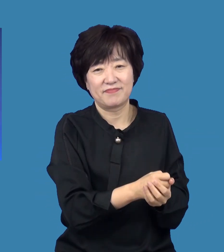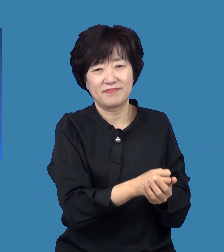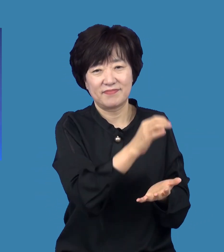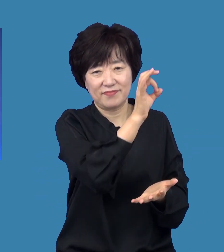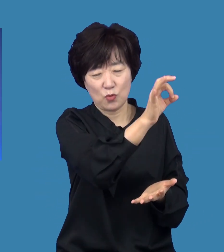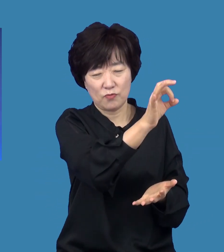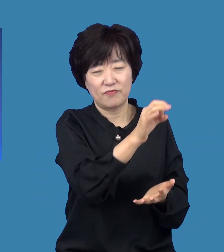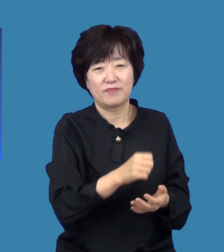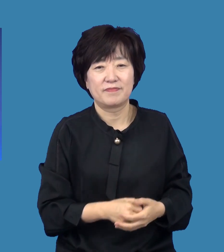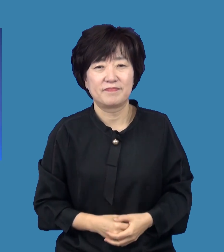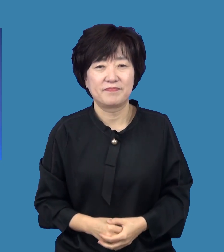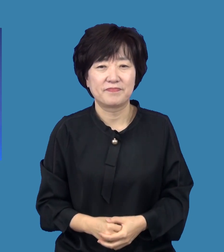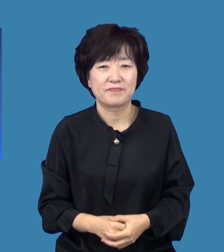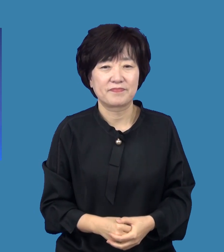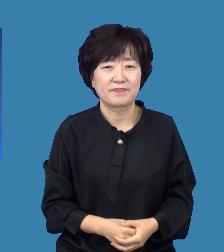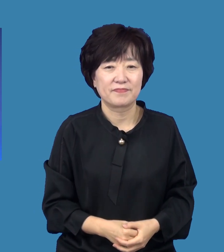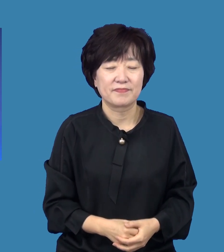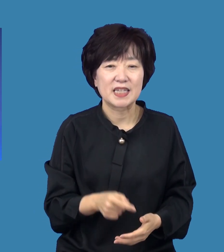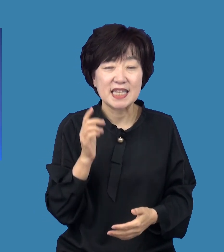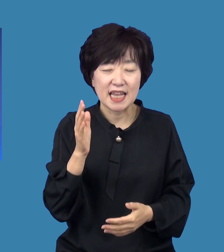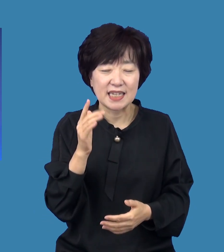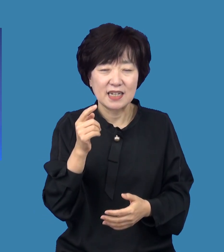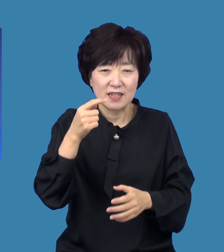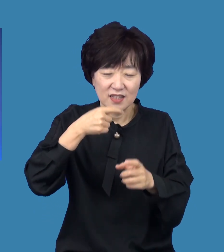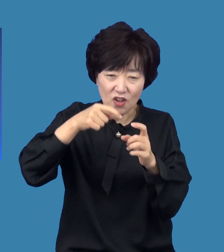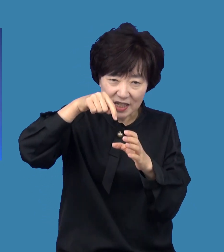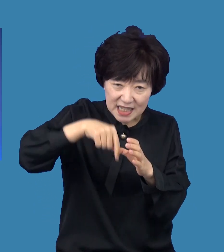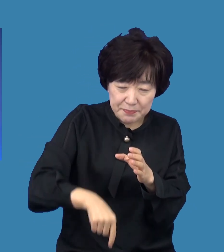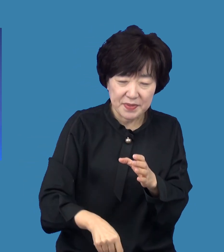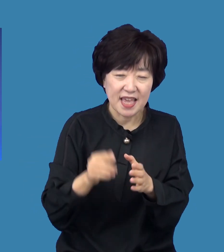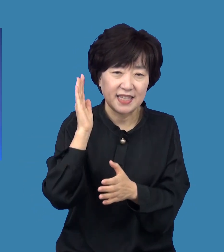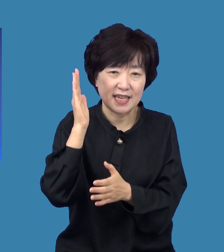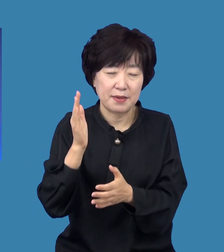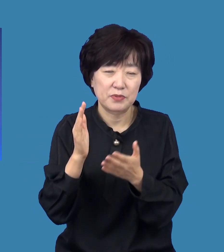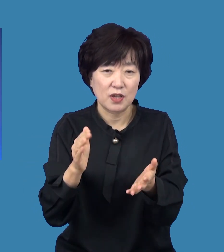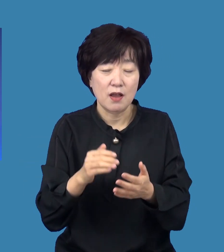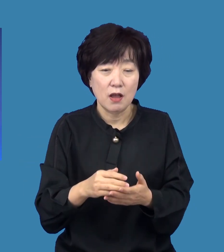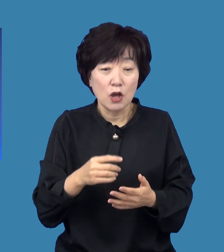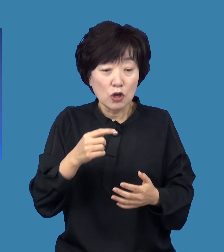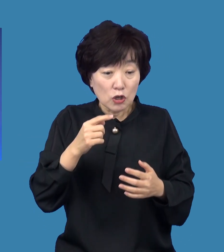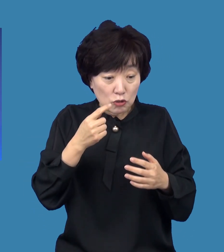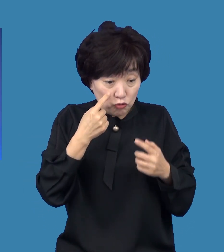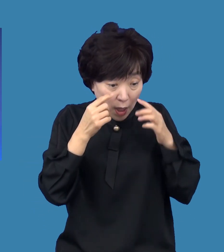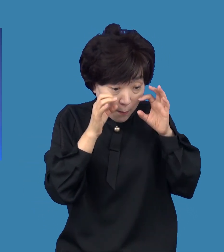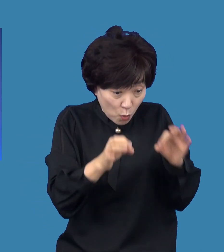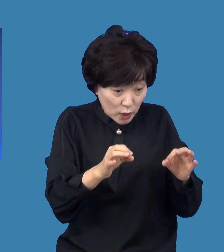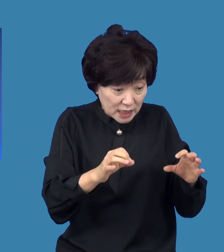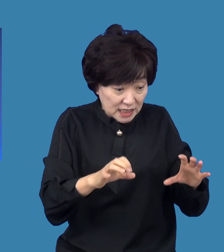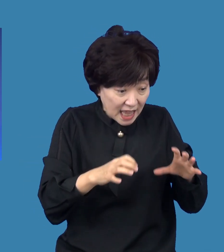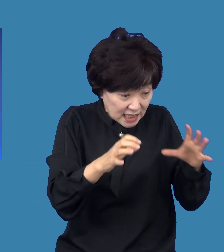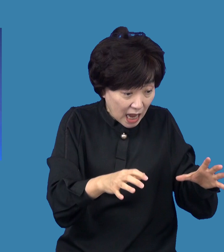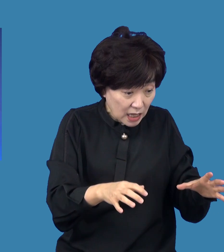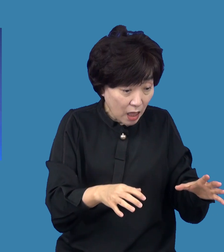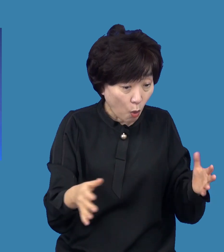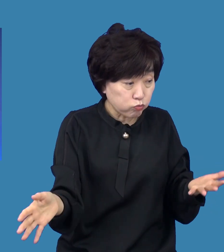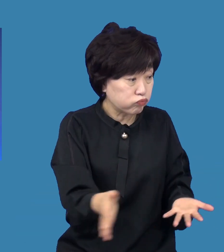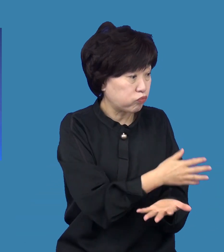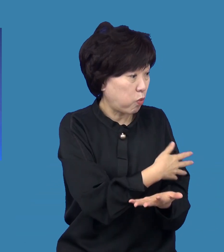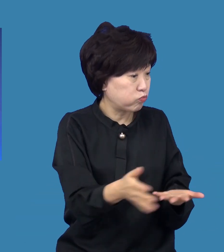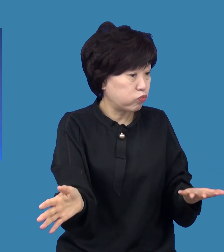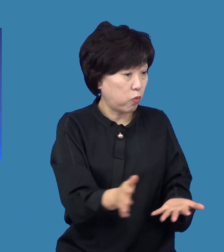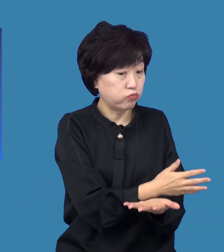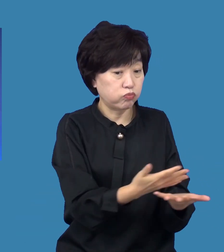거예요. 자, 이 얘기를 조금 더 깊게 살펴봅시다. 자, 보이는 세계에 실체가 없으면 그것은 영적인 일이 아니라고